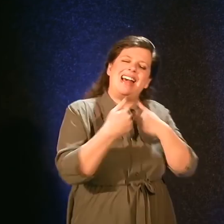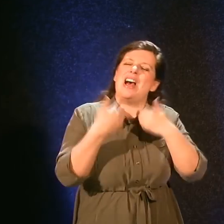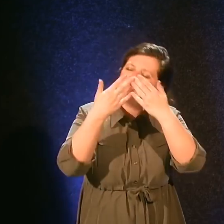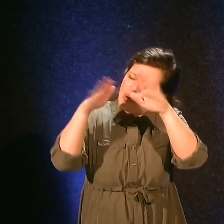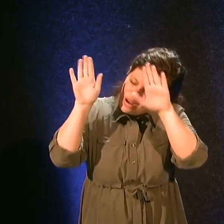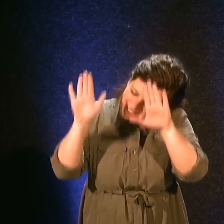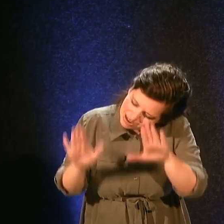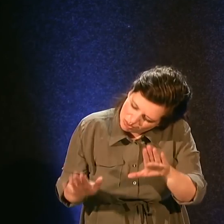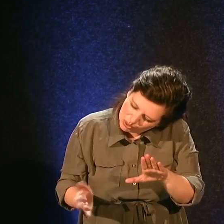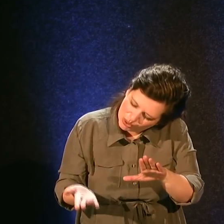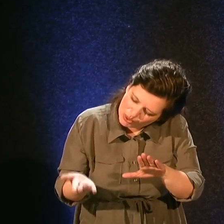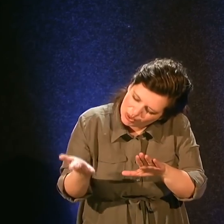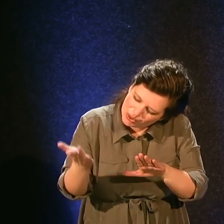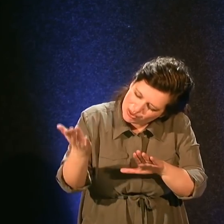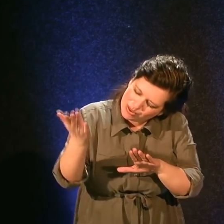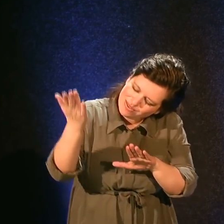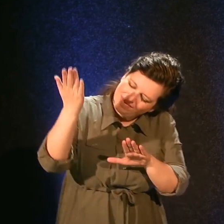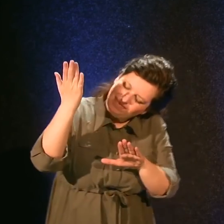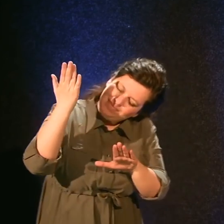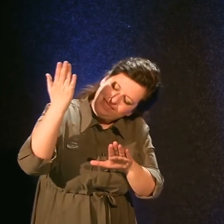I worship you. I